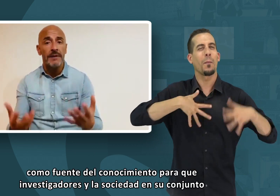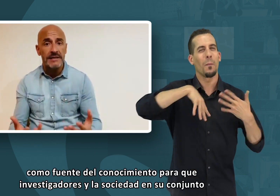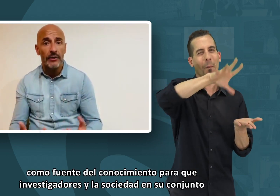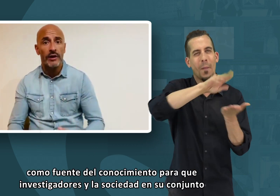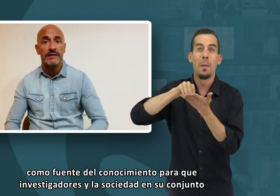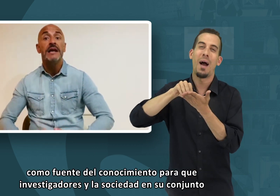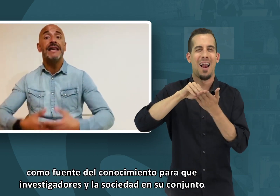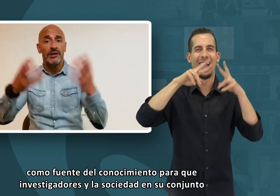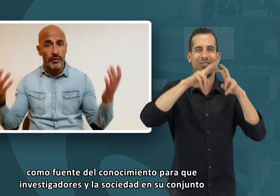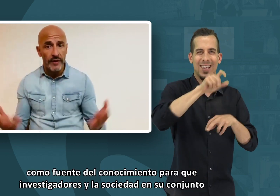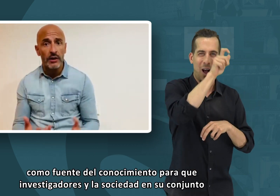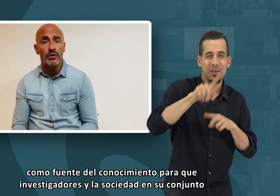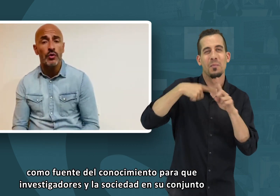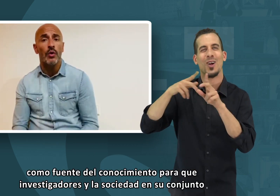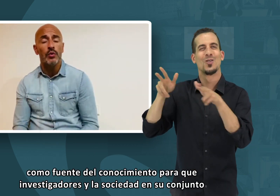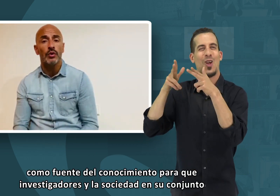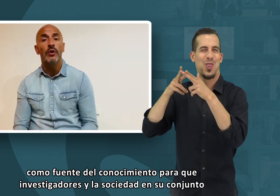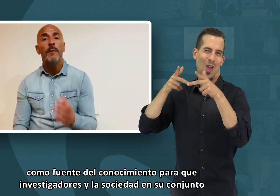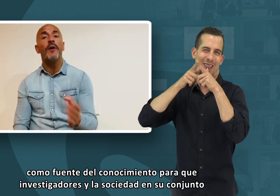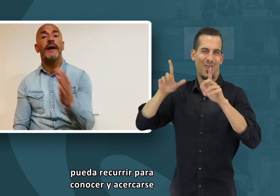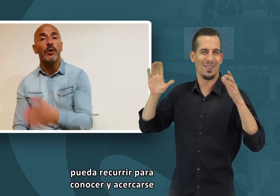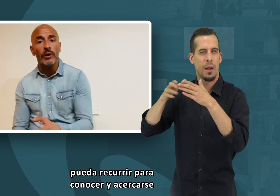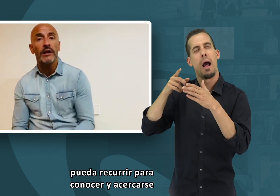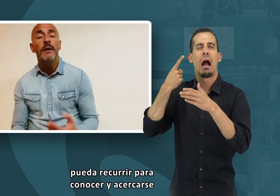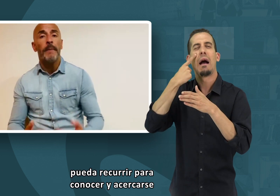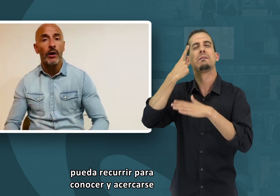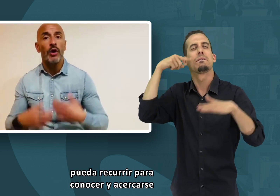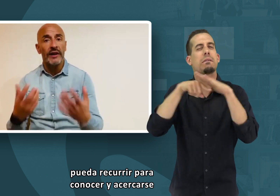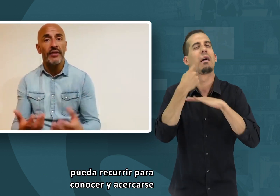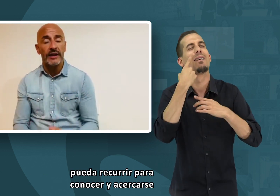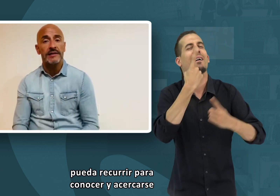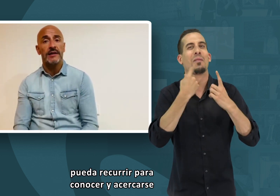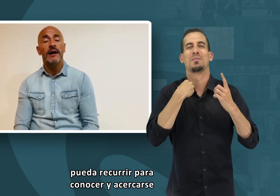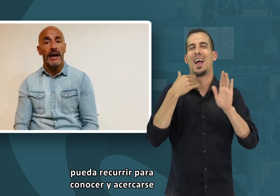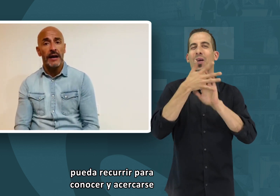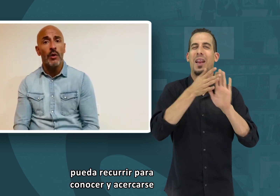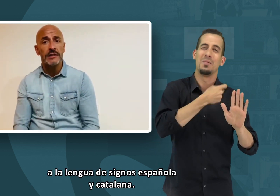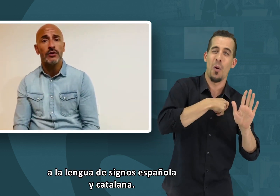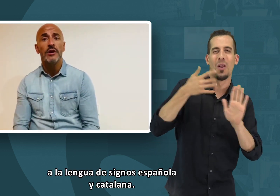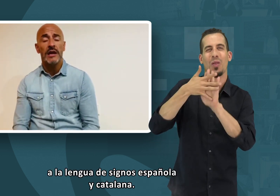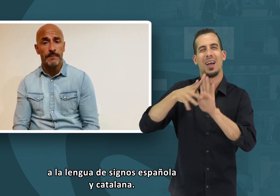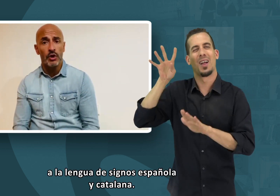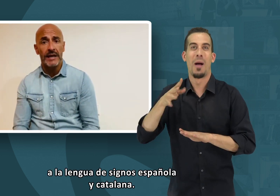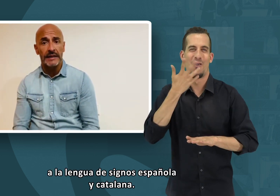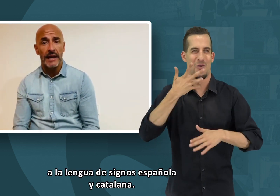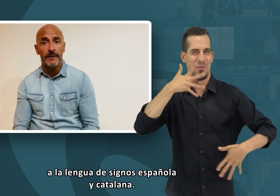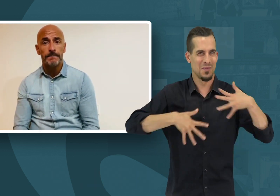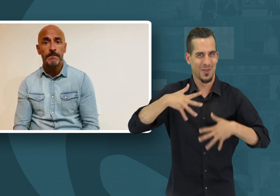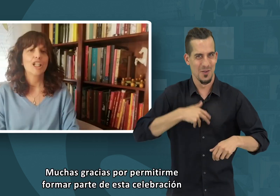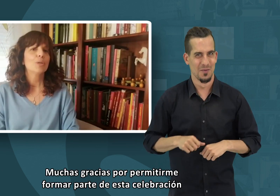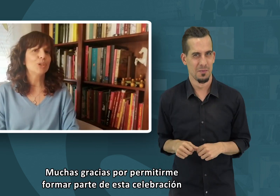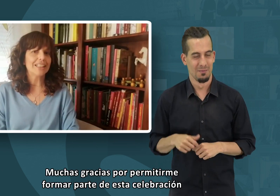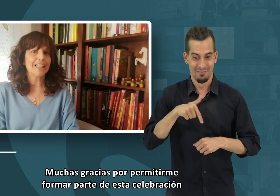para que investigadores y la sociedad en su conjunto pueda recurrir para conocer y acercarse a la lengua de signos española y